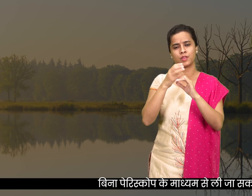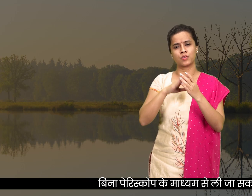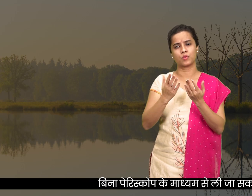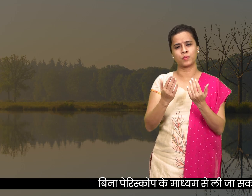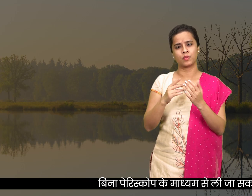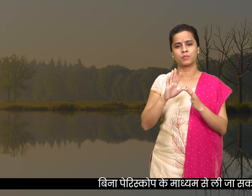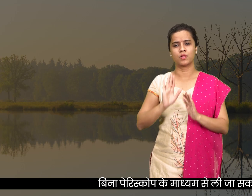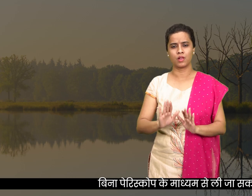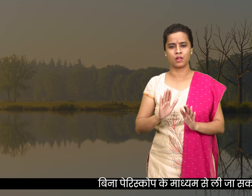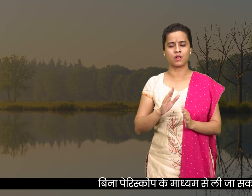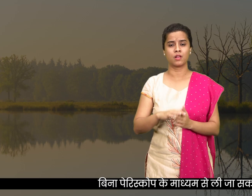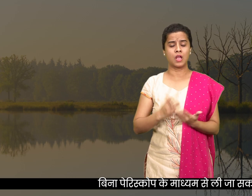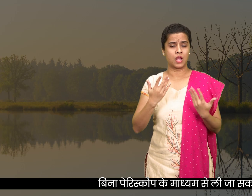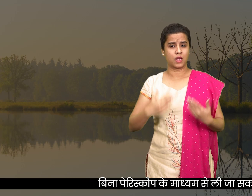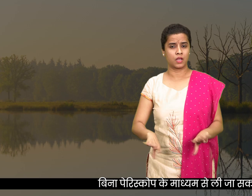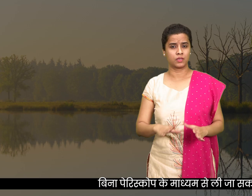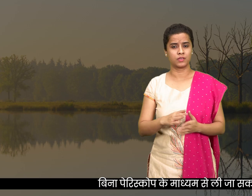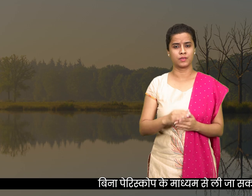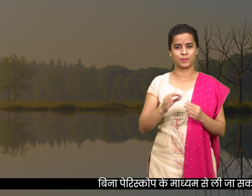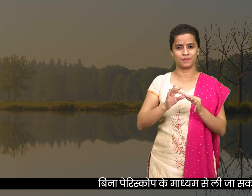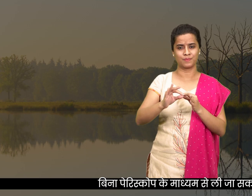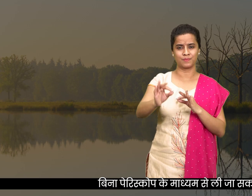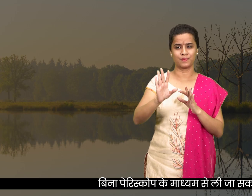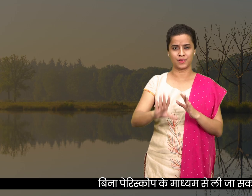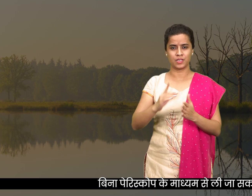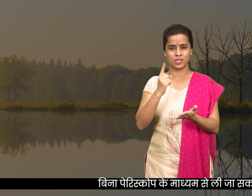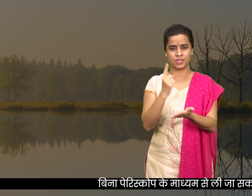बिना पेरिस्कोप के माध्यम से ली जा सकती है।